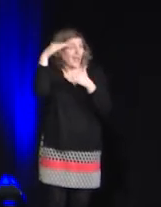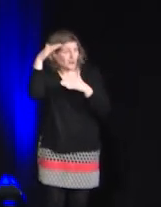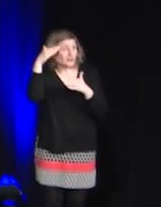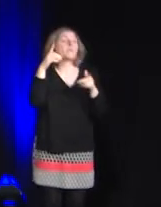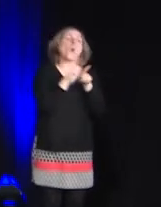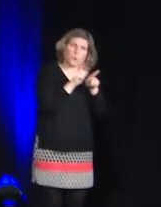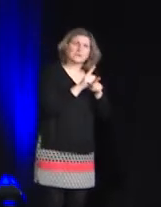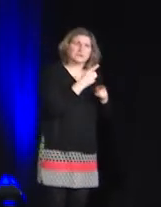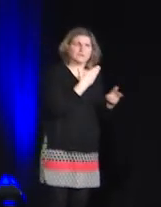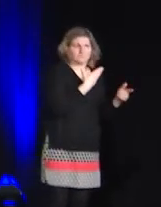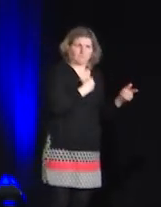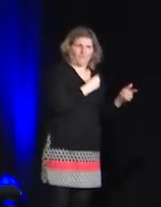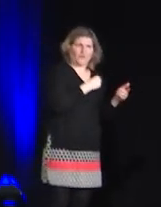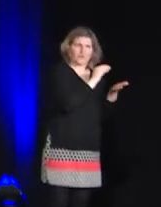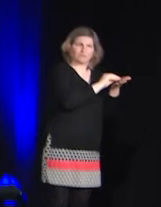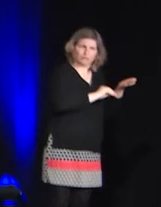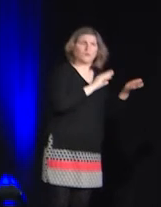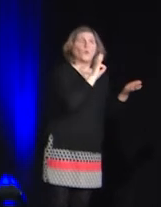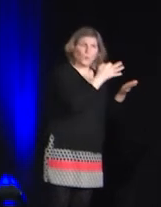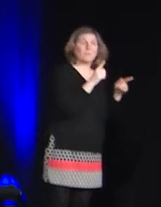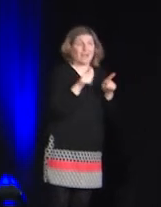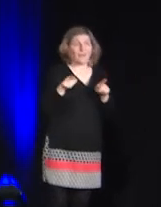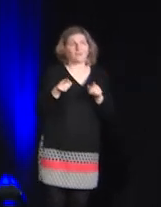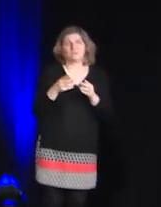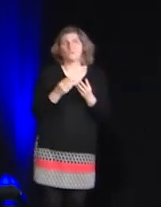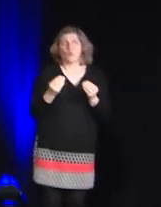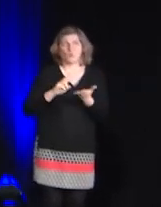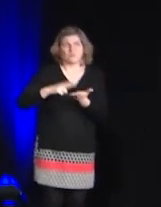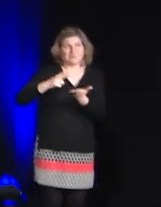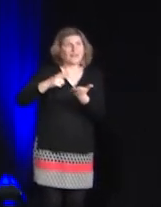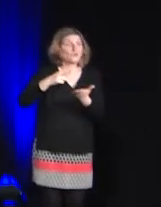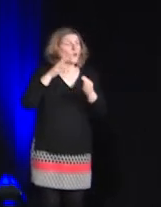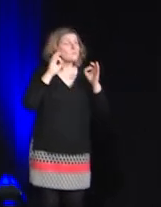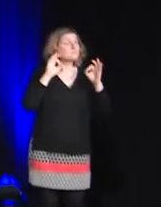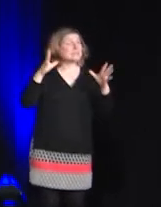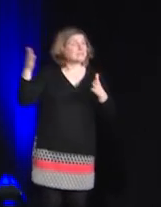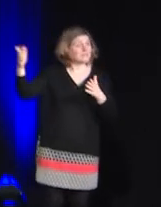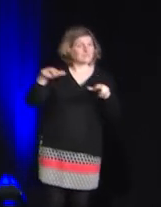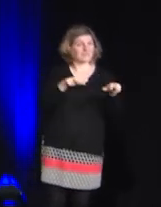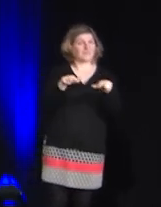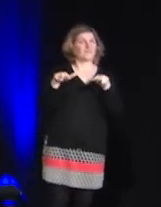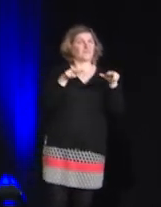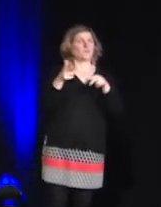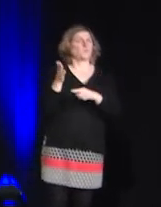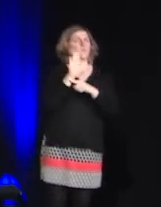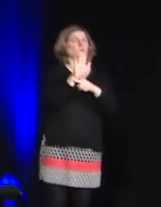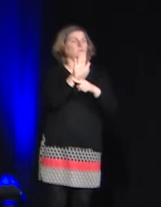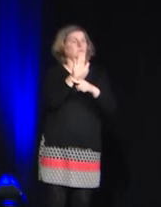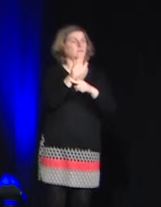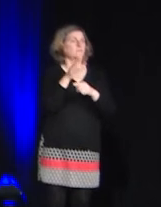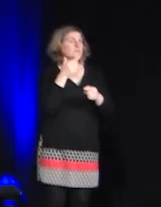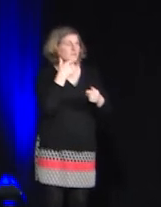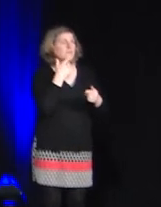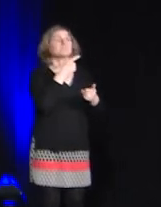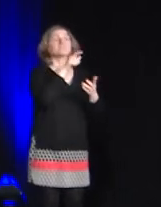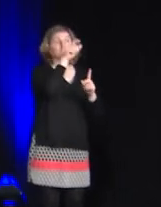autrices francophones, mais on a aussi publié vraiment beaucoup de traductions. Et la vidéo que vous venez de voir, c'est donc une